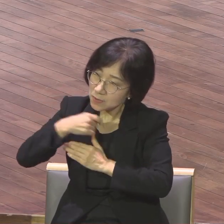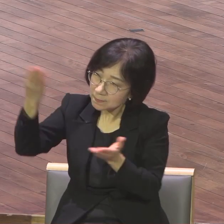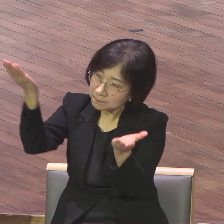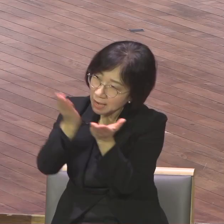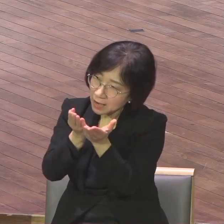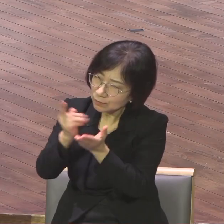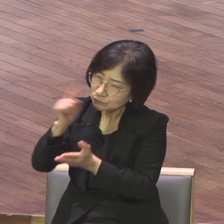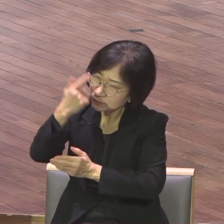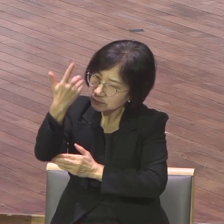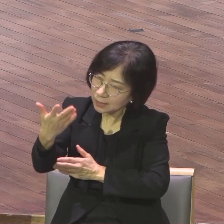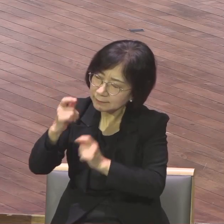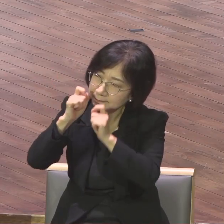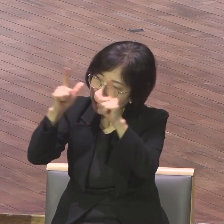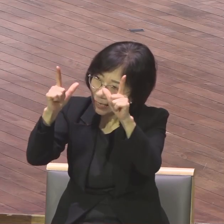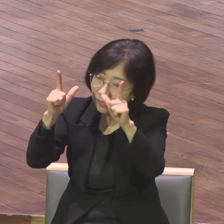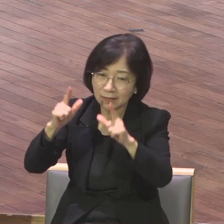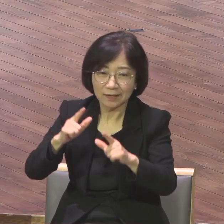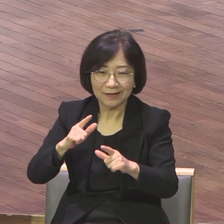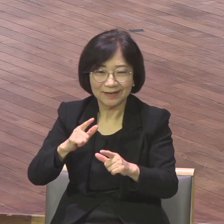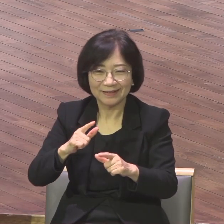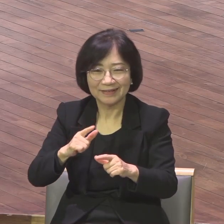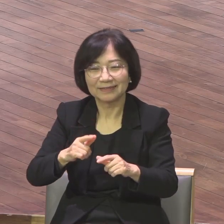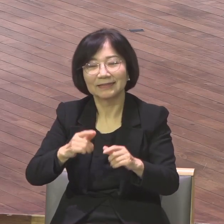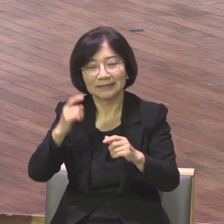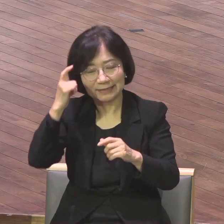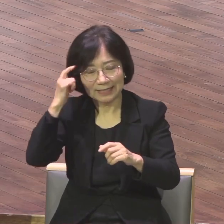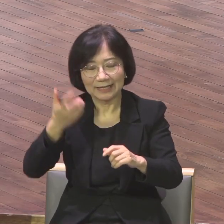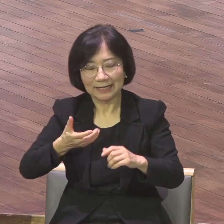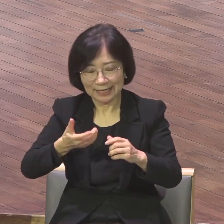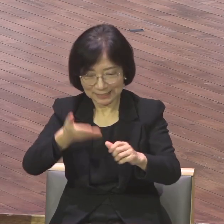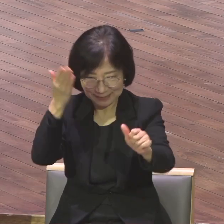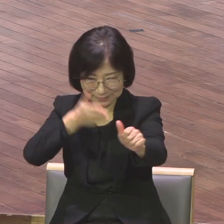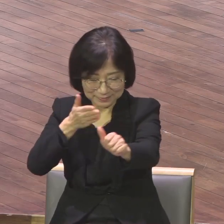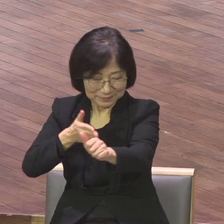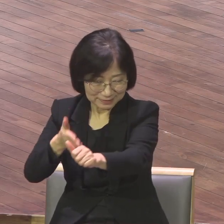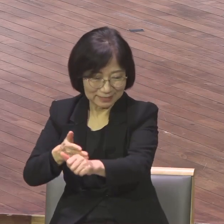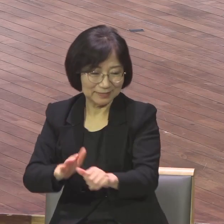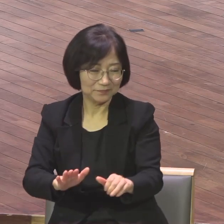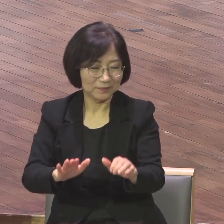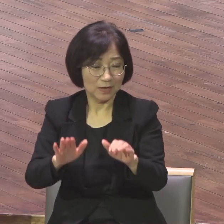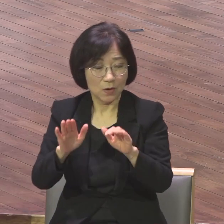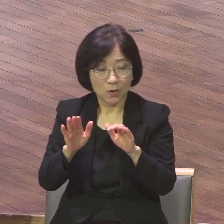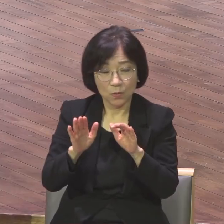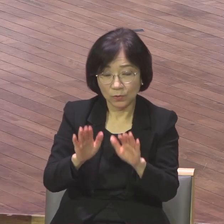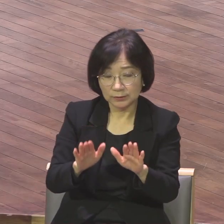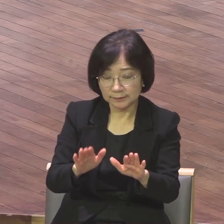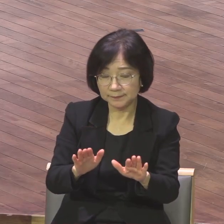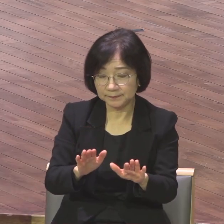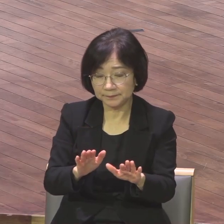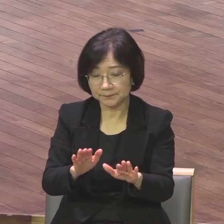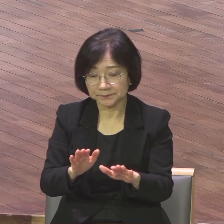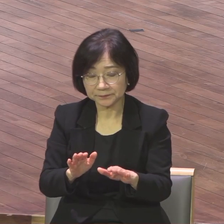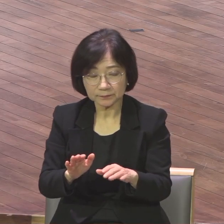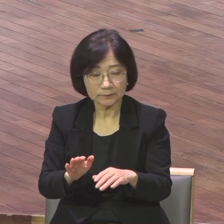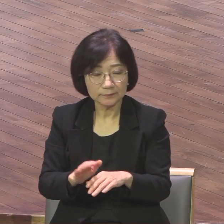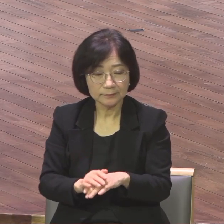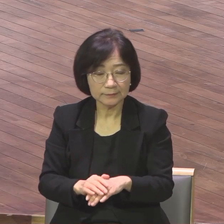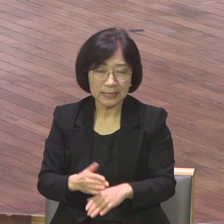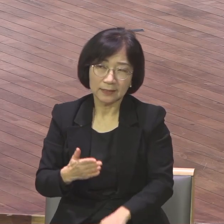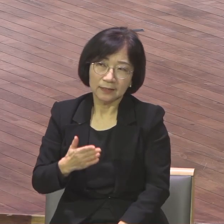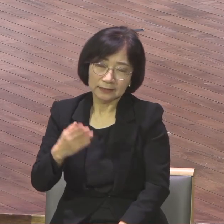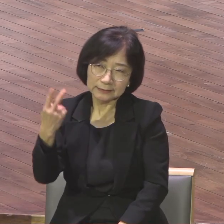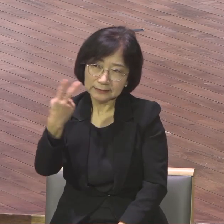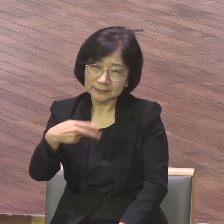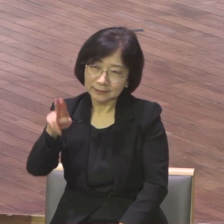인식하고 언약적 도전을 그렇게 하시기를 바랍니다. 그래서 하나님께서 2025년 나를